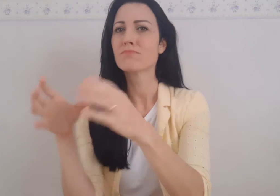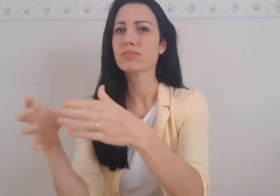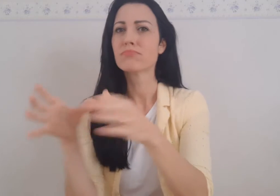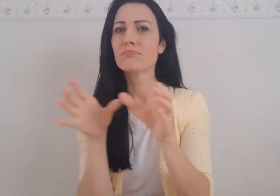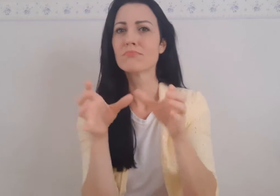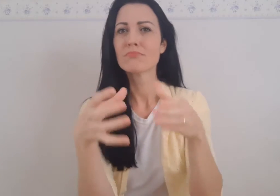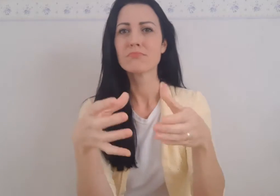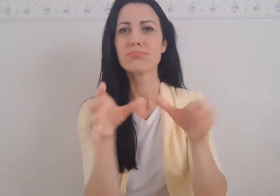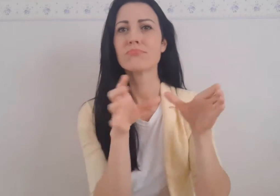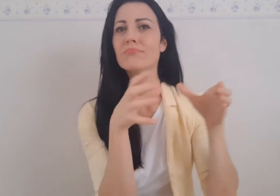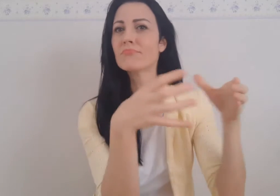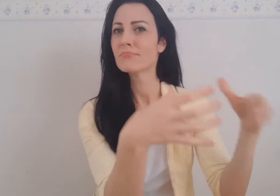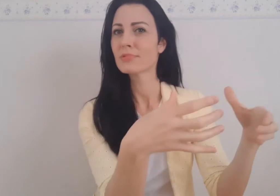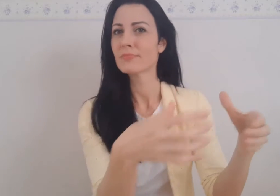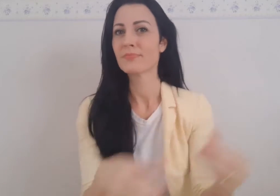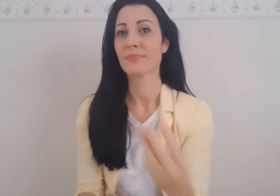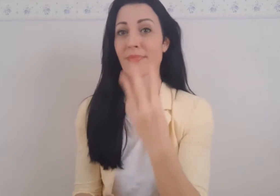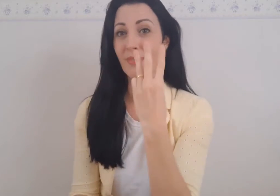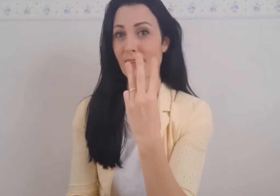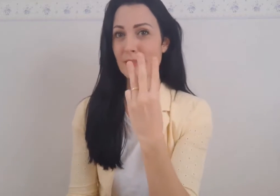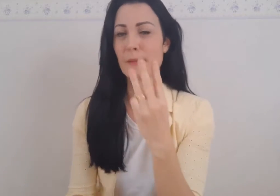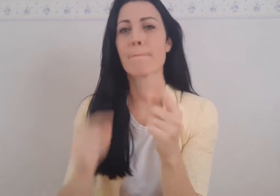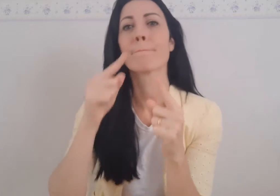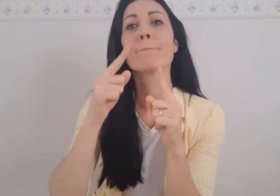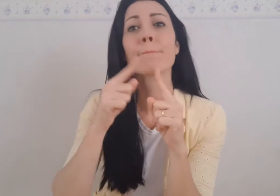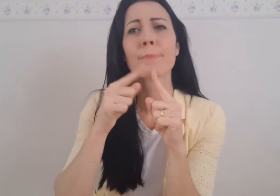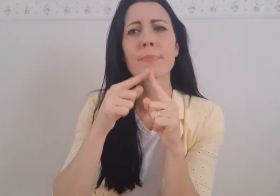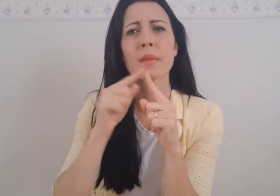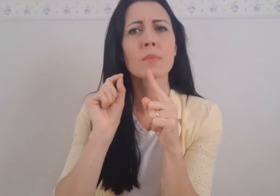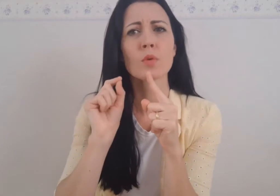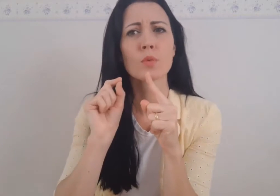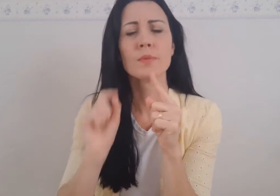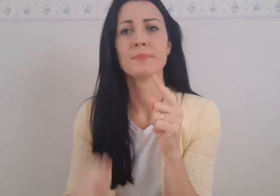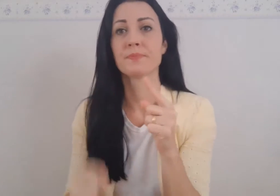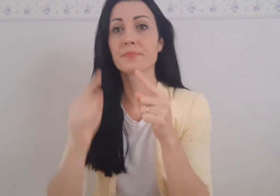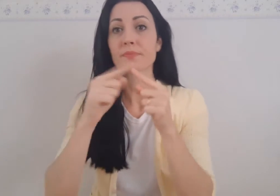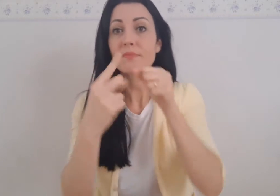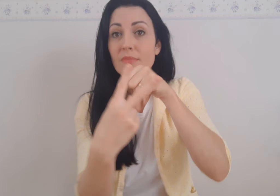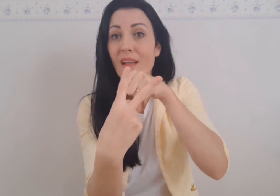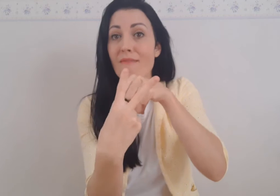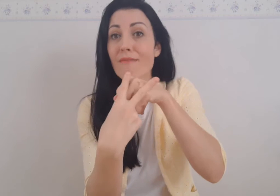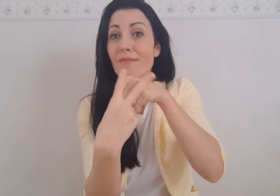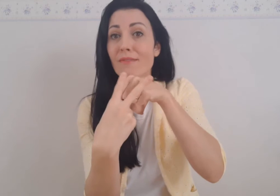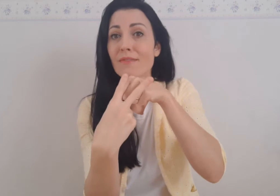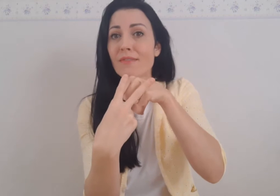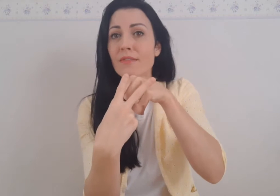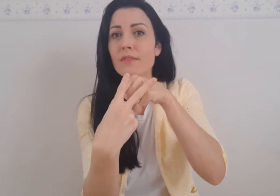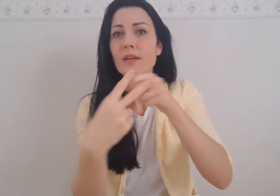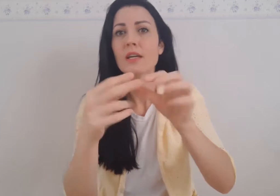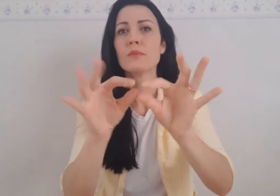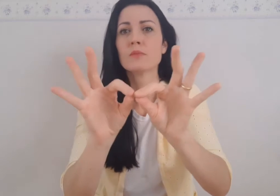estão separados em 3 grupos. O primeiro é o grupo dos